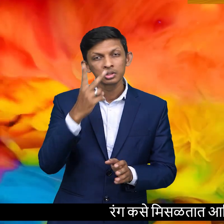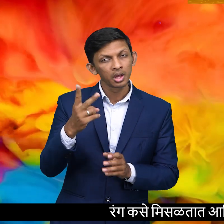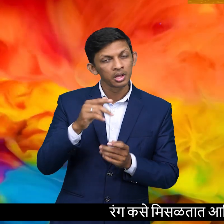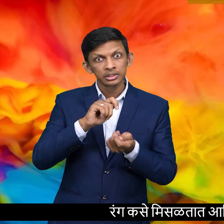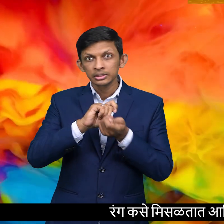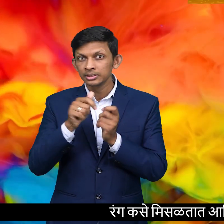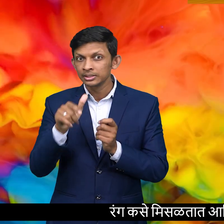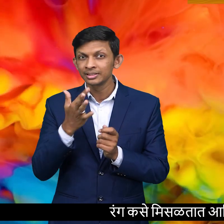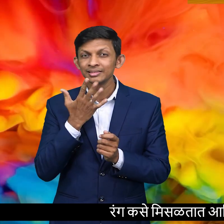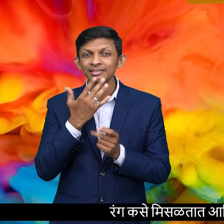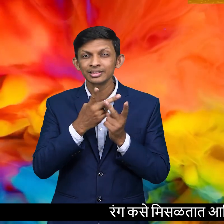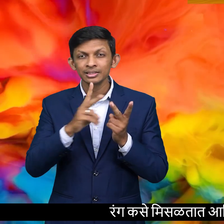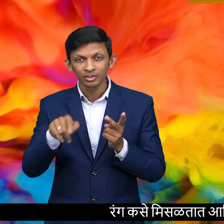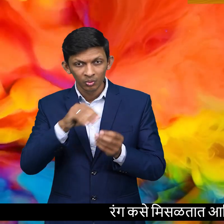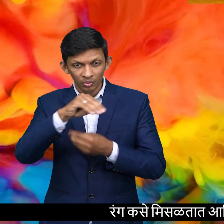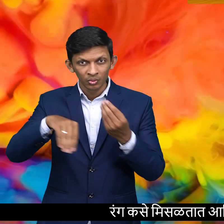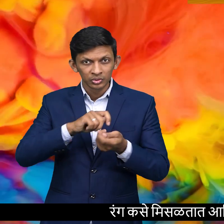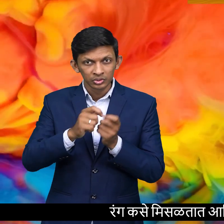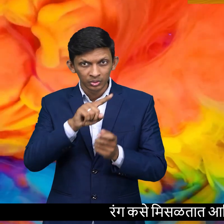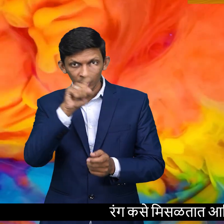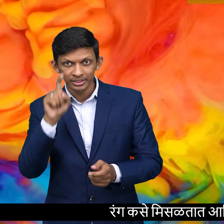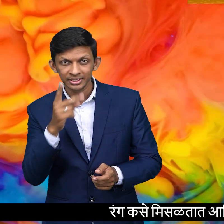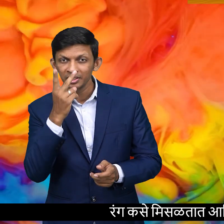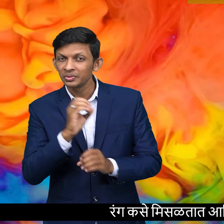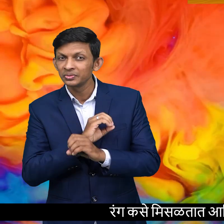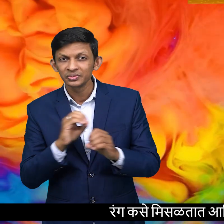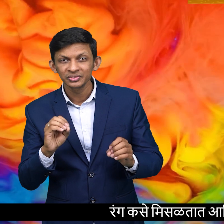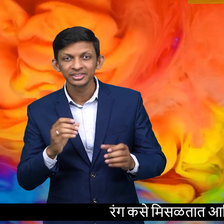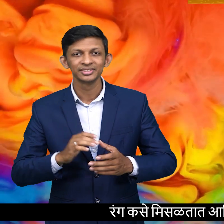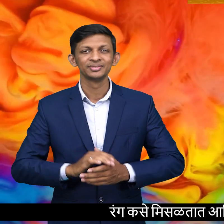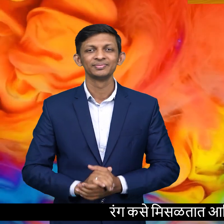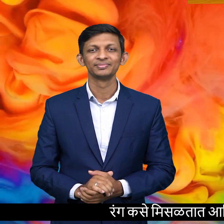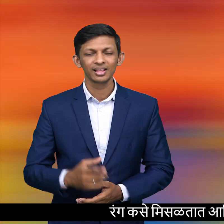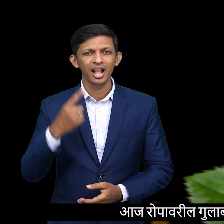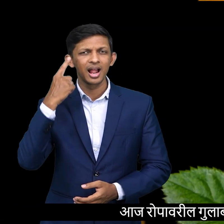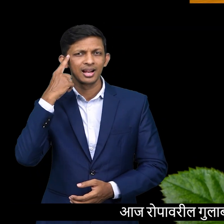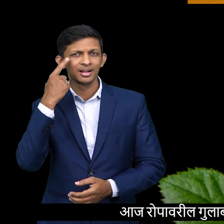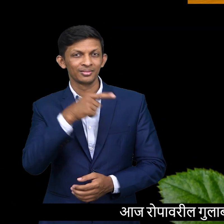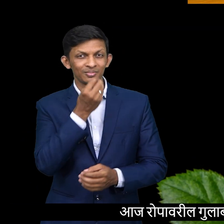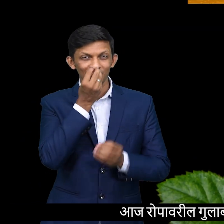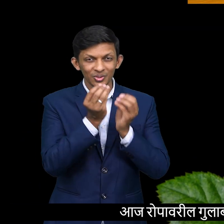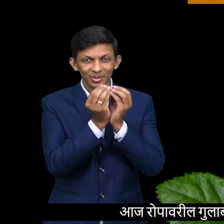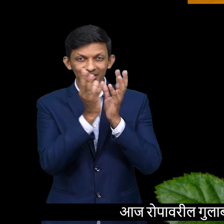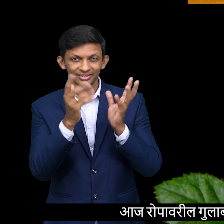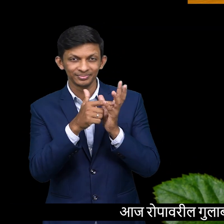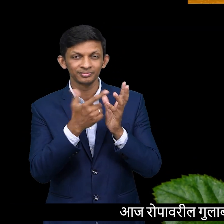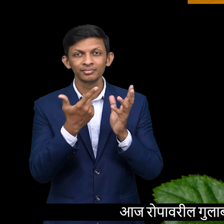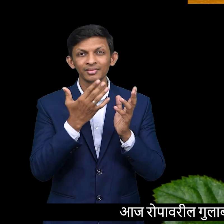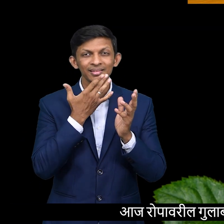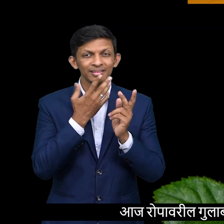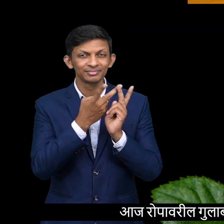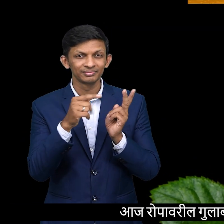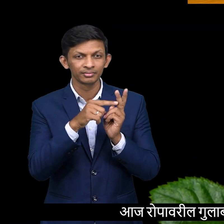रंग कसे मिसळतात आणि बदलतात हे पाहणे मनोरंजक नाही का? आज